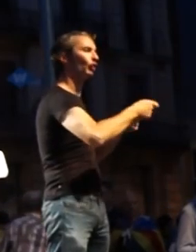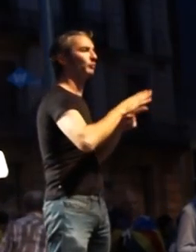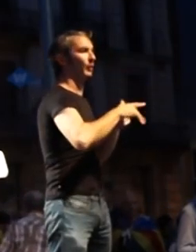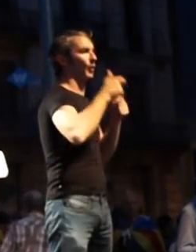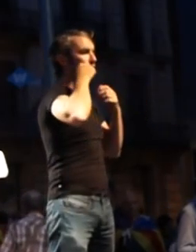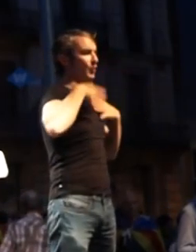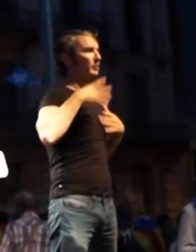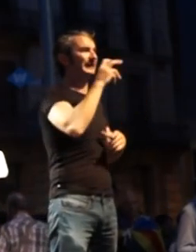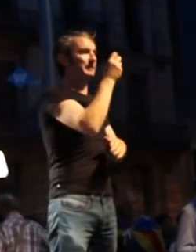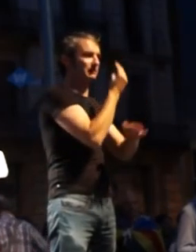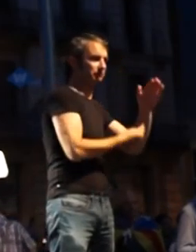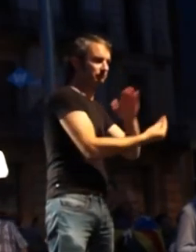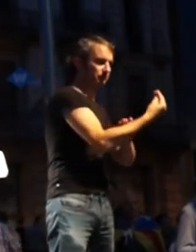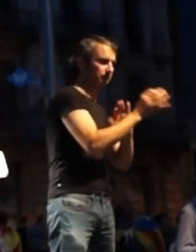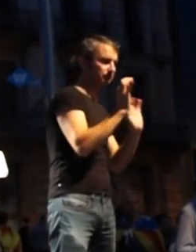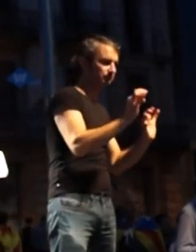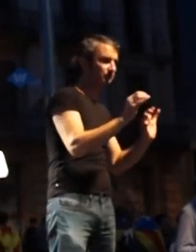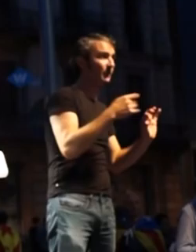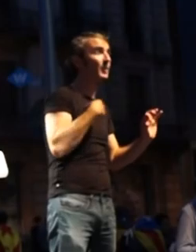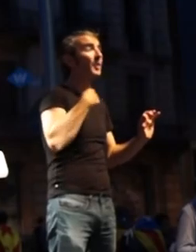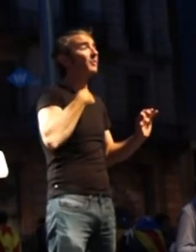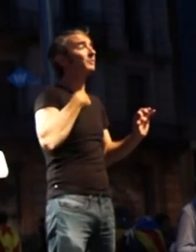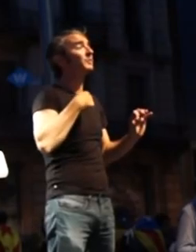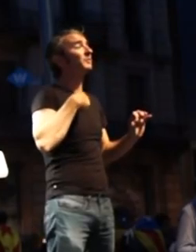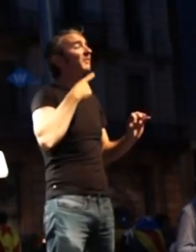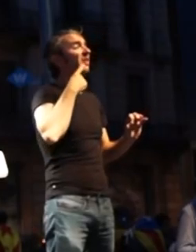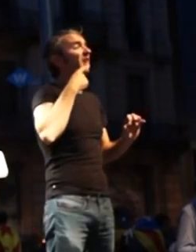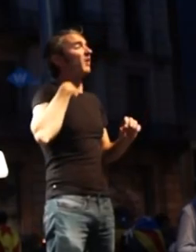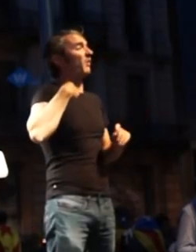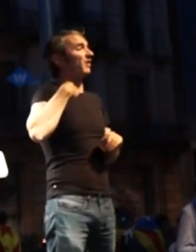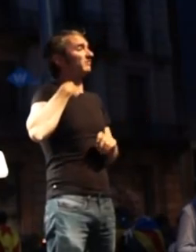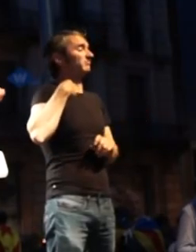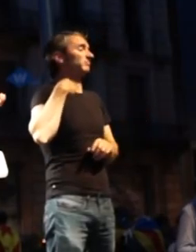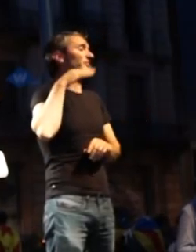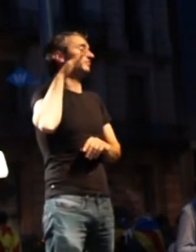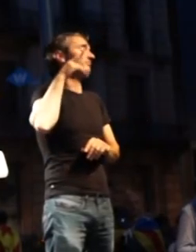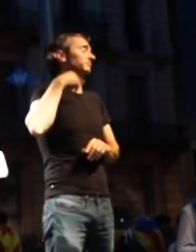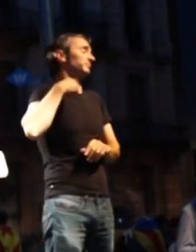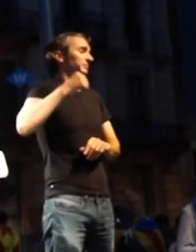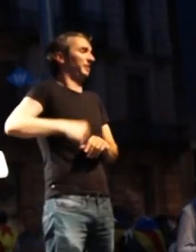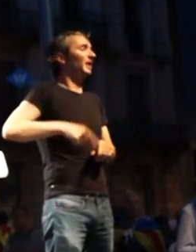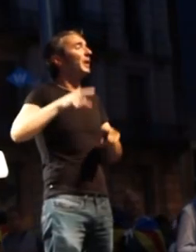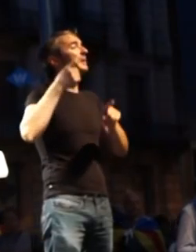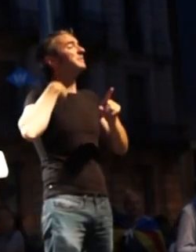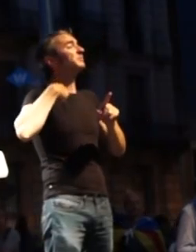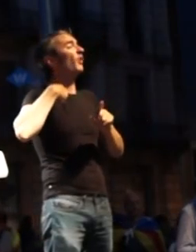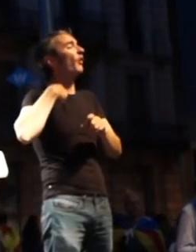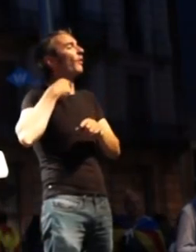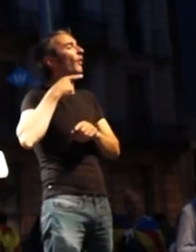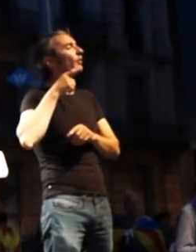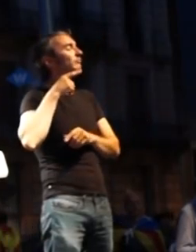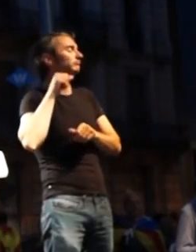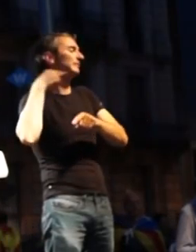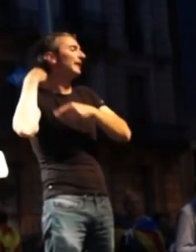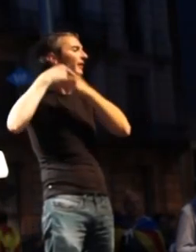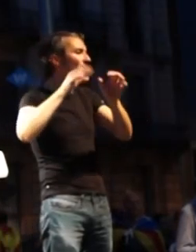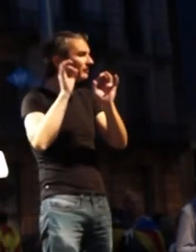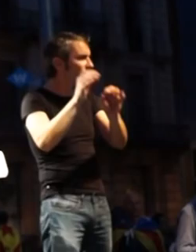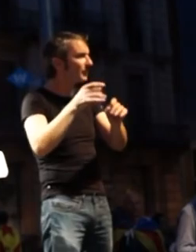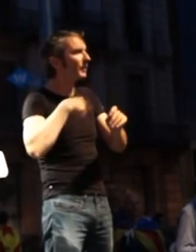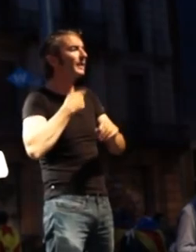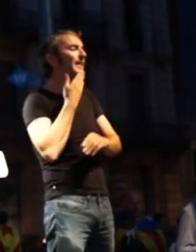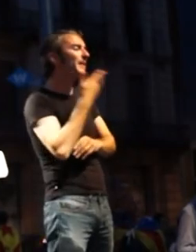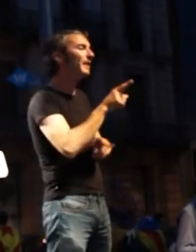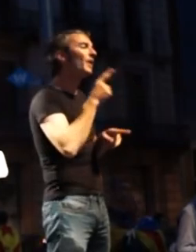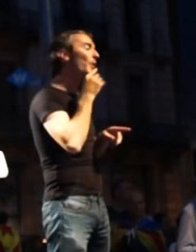reproducció. I és que la burgesia conservadora i tots els poders fàctics que la rodegen segueixen veient l'emancipació